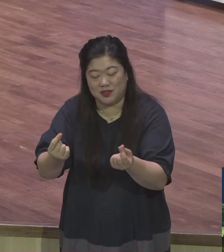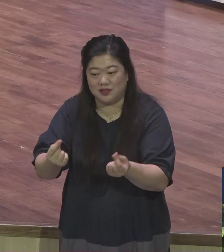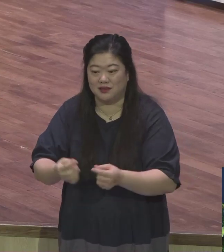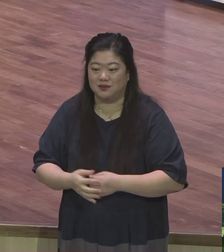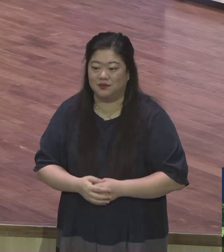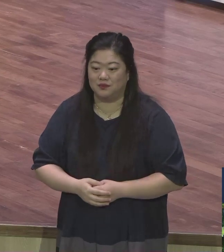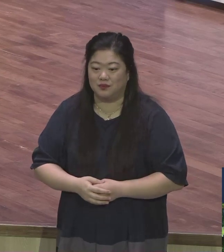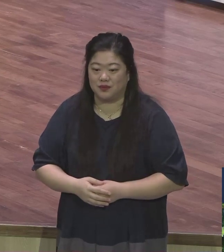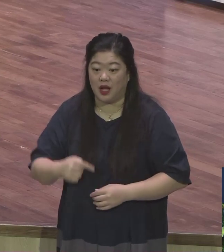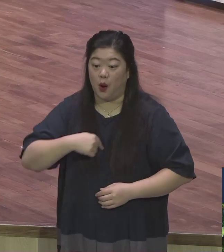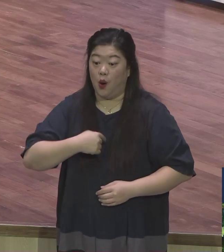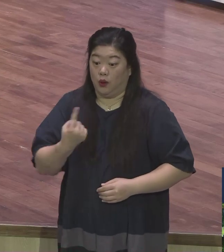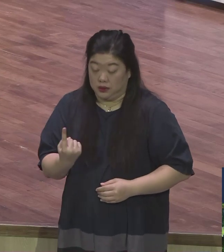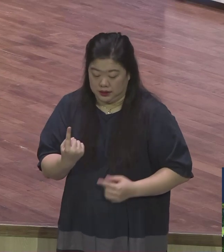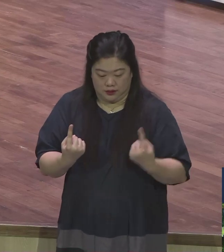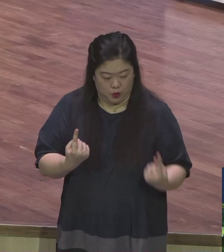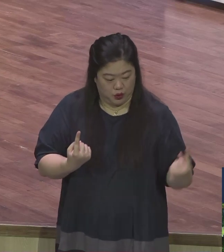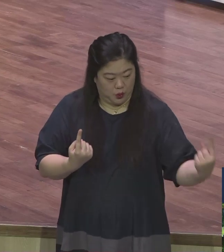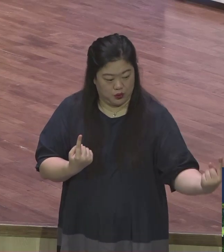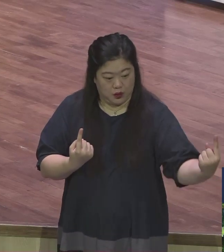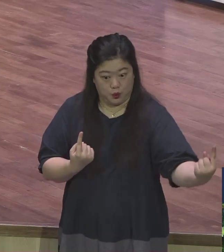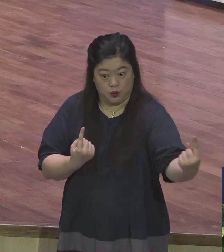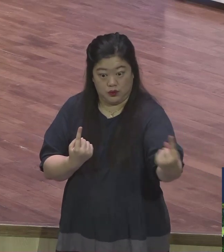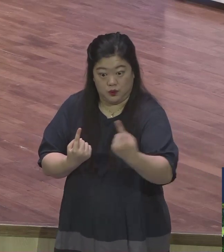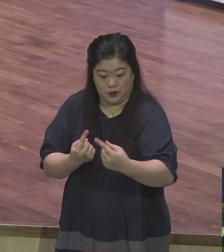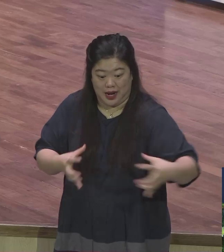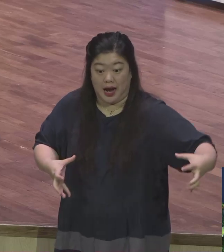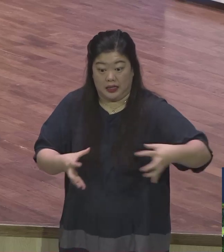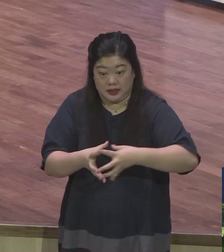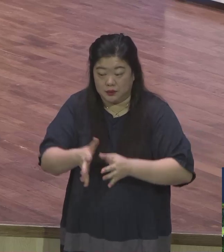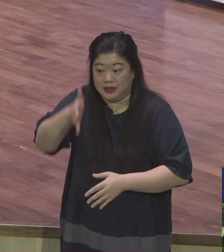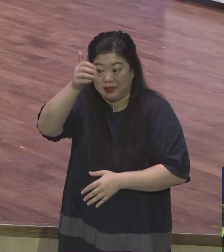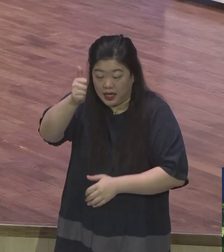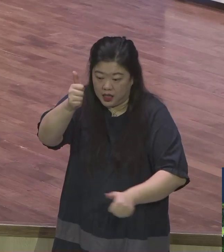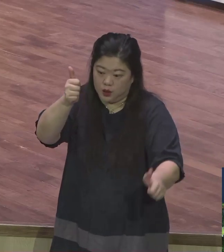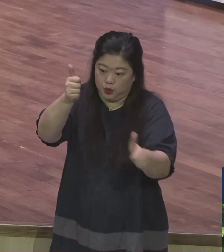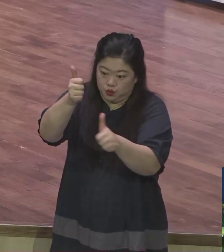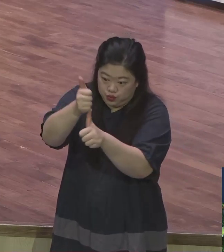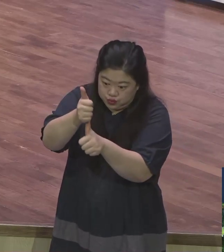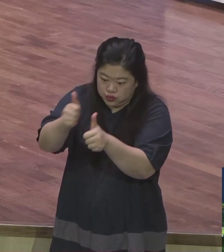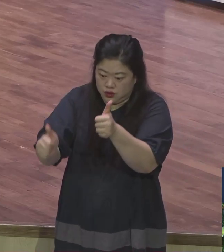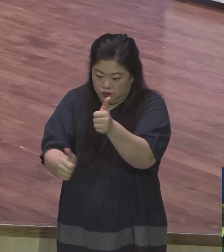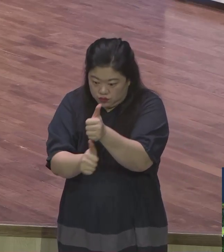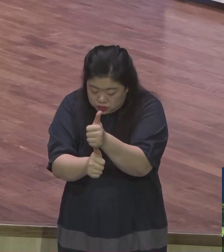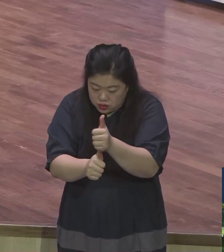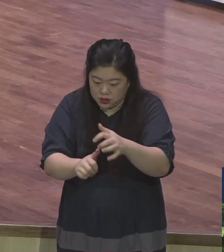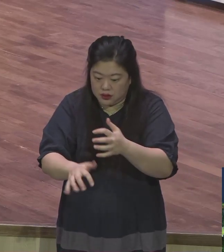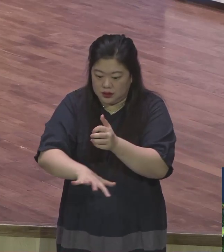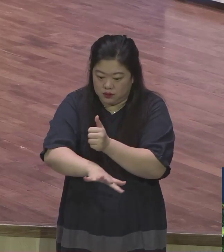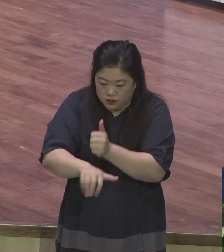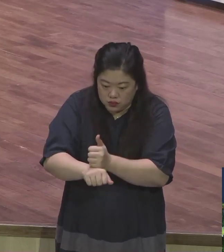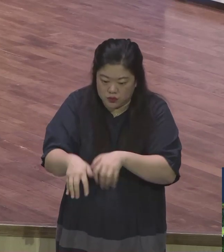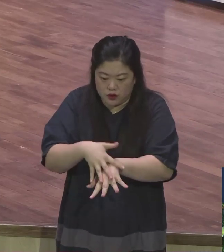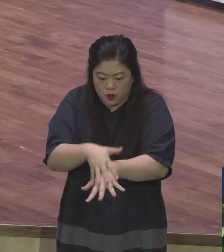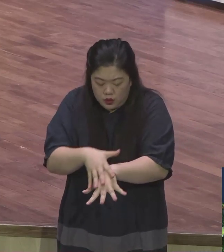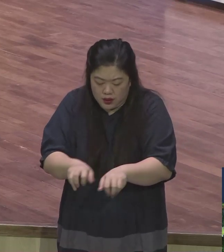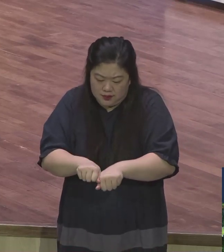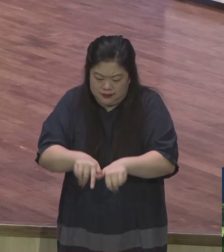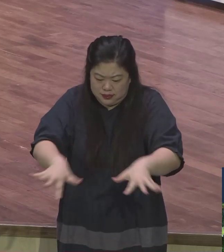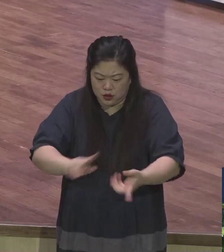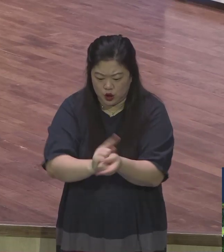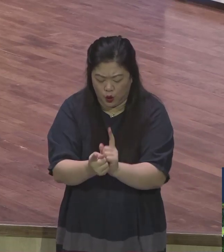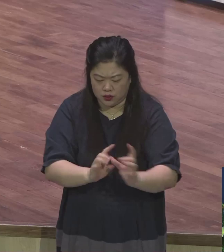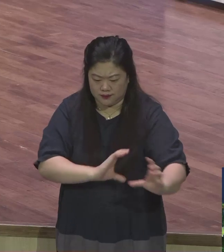협조해서 위원장 밑에 부위원장 국장님 부장님들 다 서로 이뤄해서 서로 서로 다